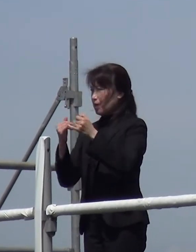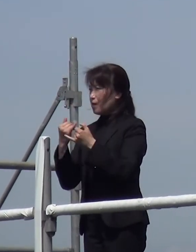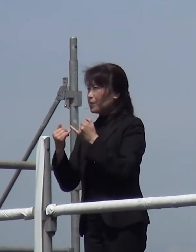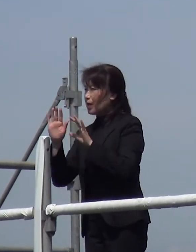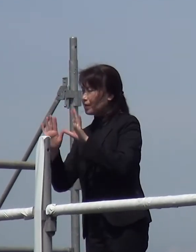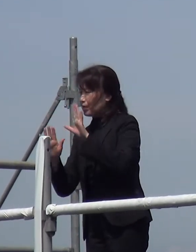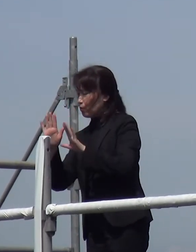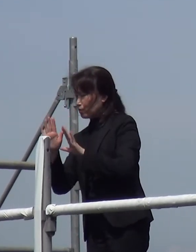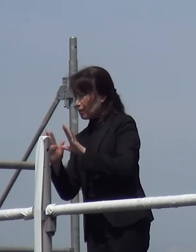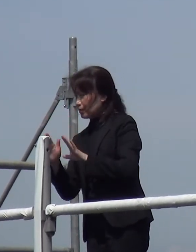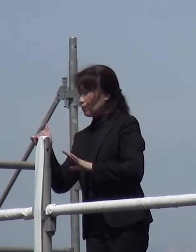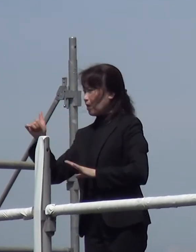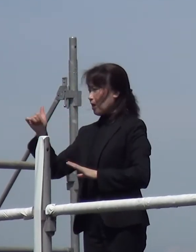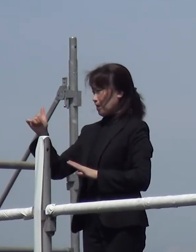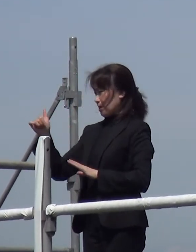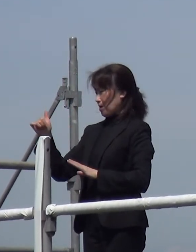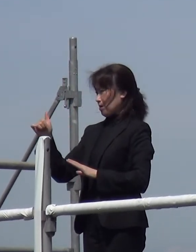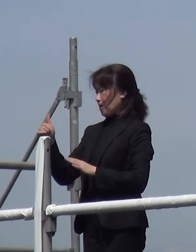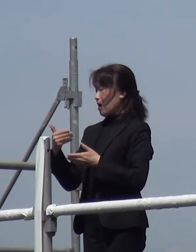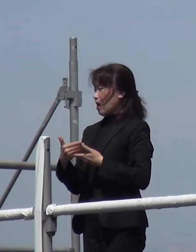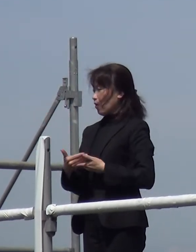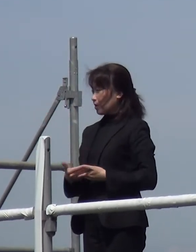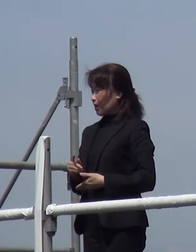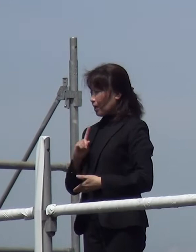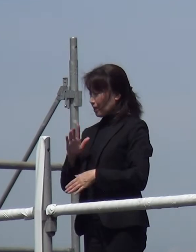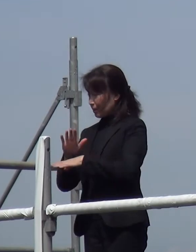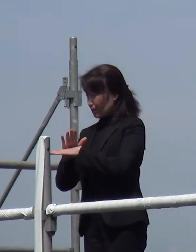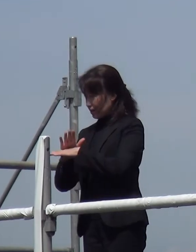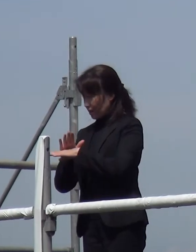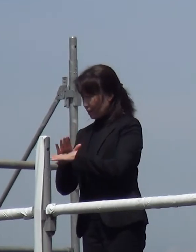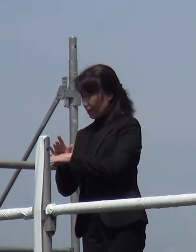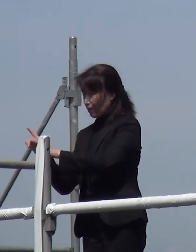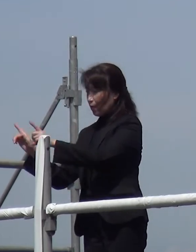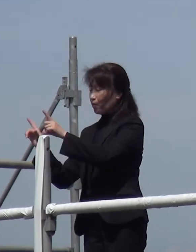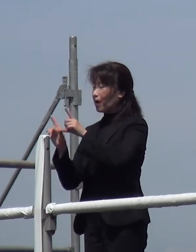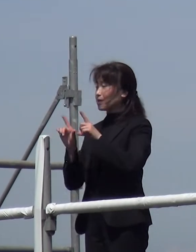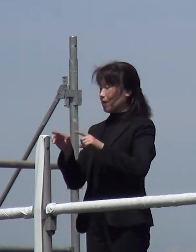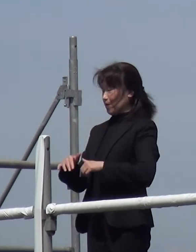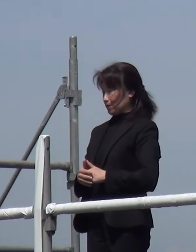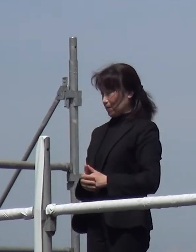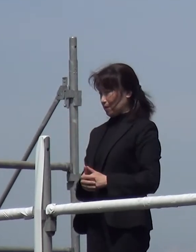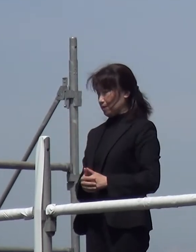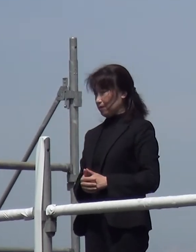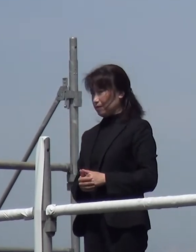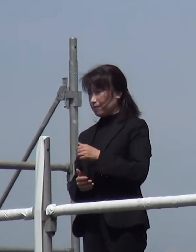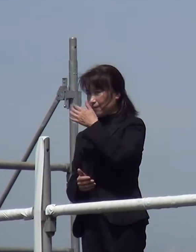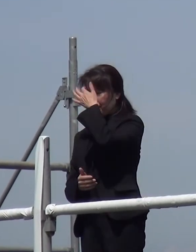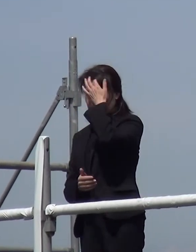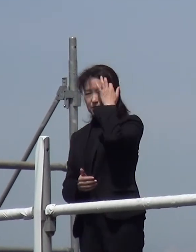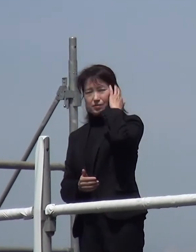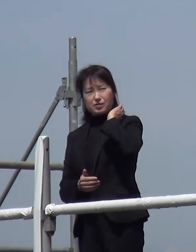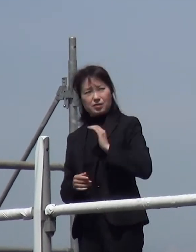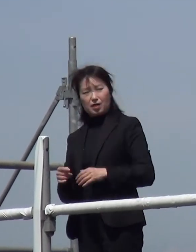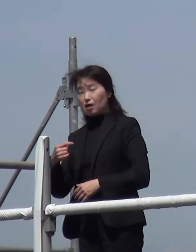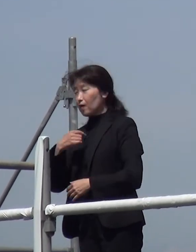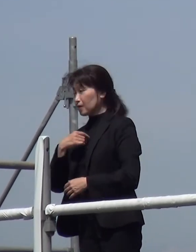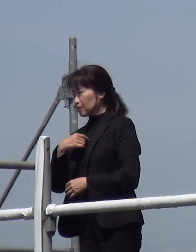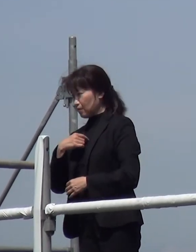グラスが穏やかな言い方ですが言ったという言葉がありました。そして私